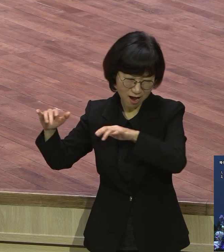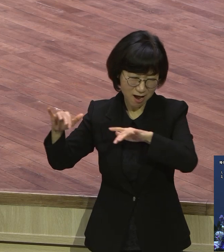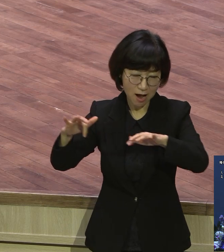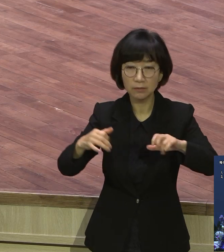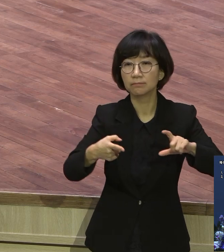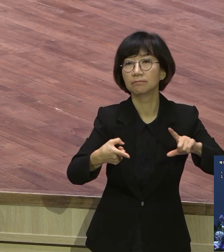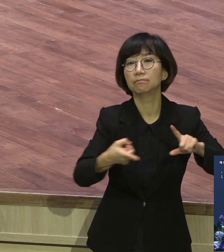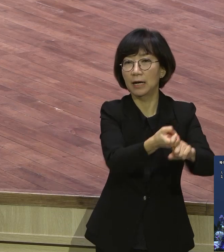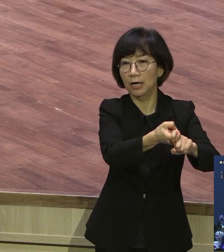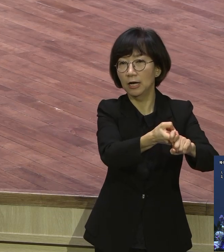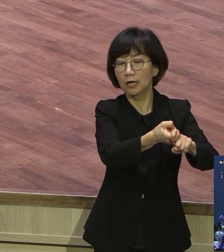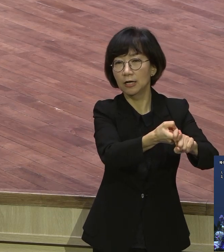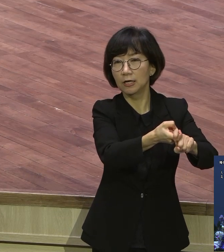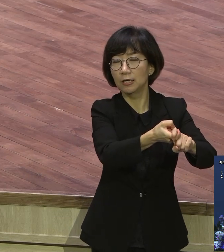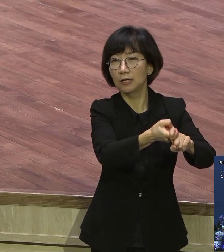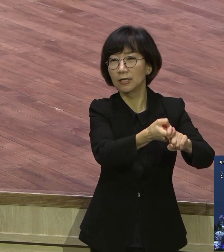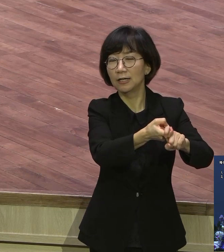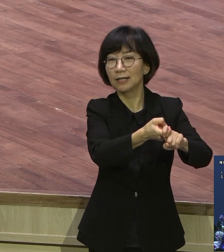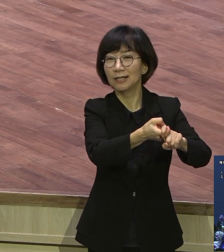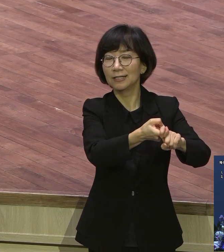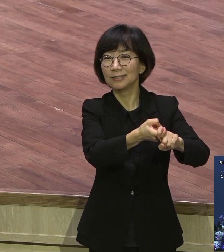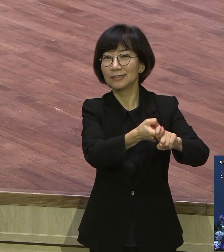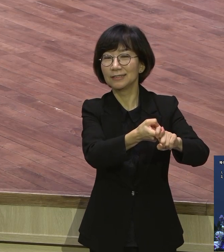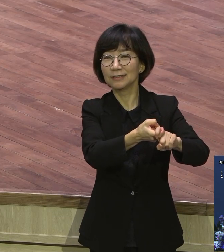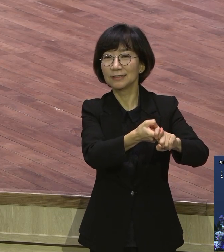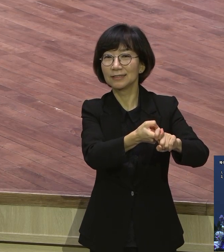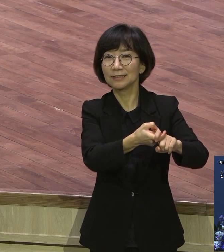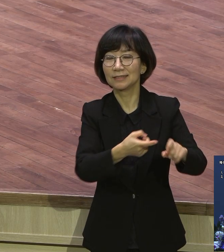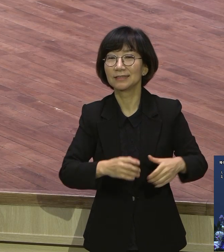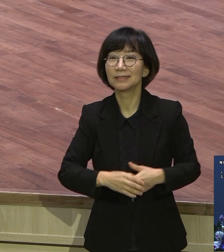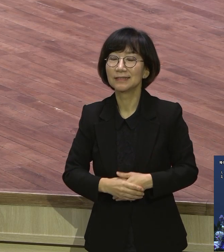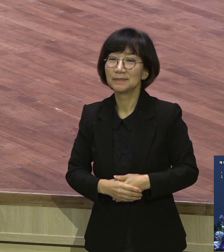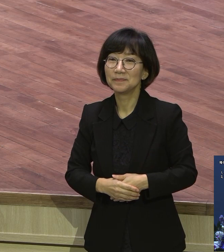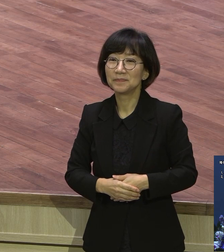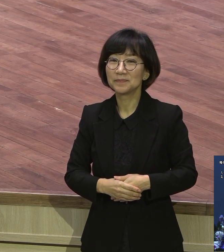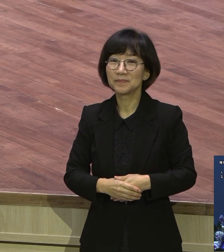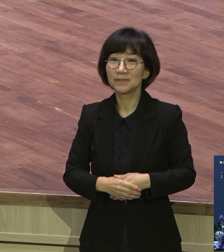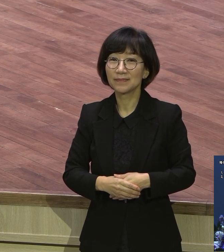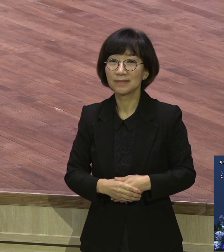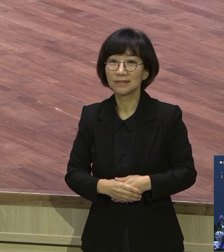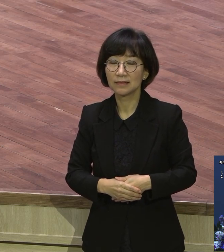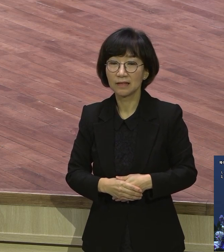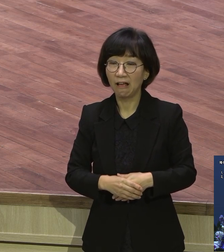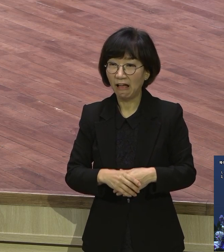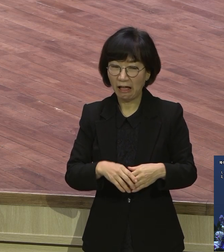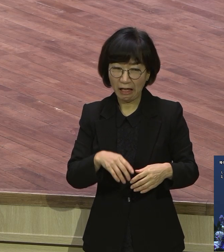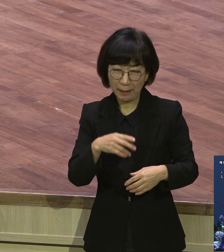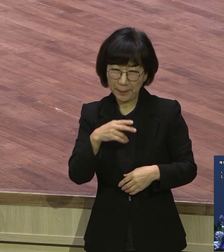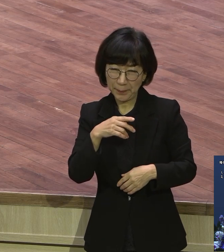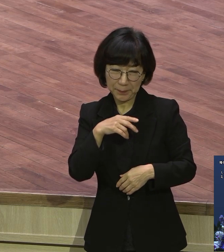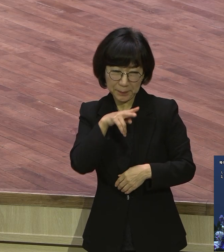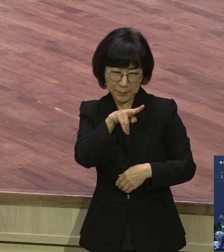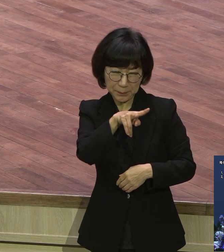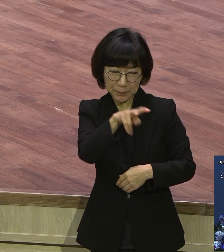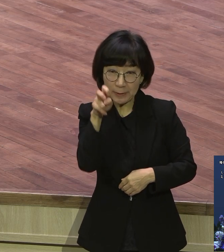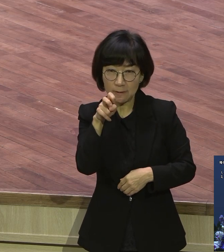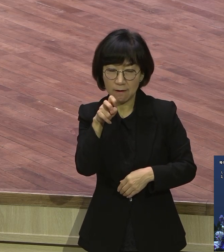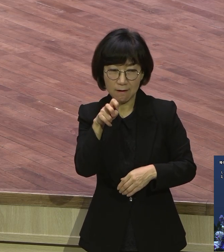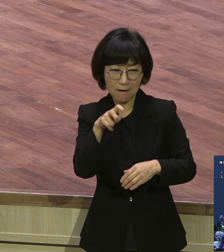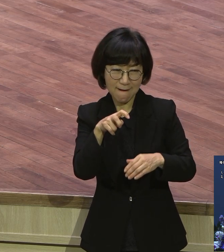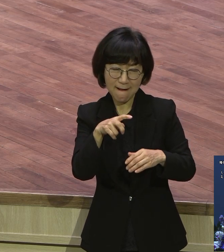그렇게 갖추어진다는 겁니다 미운 마음으로 그럼 어떻게 돼요 미운 마음으로 달면 온몸이